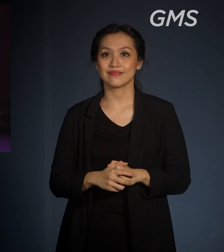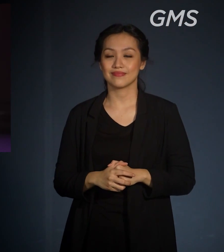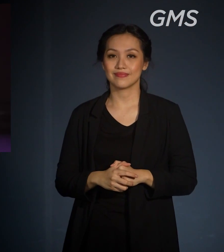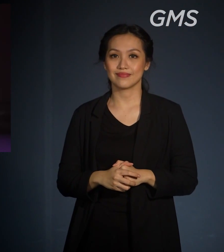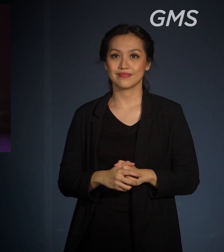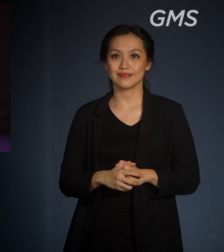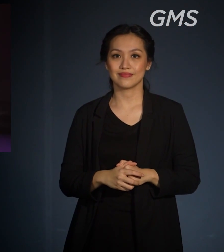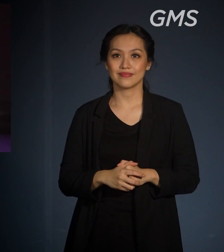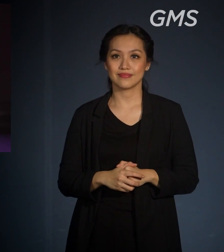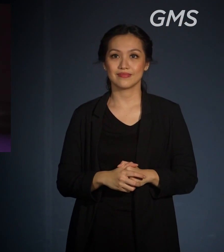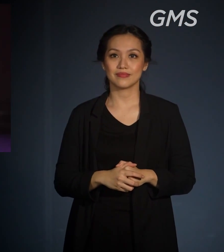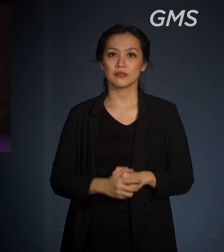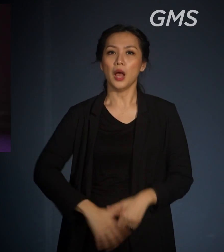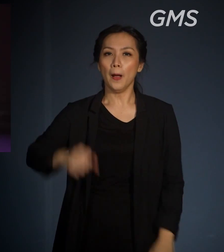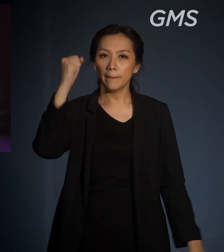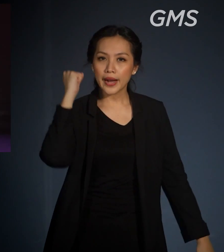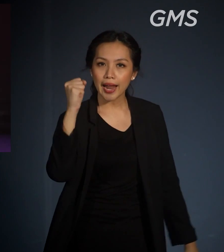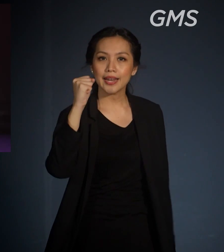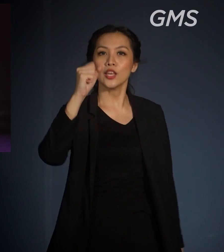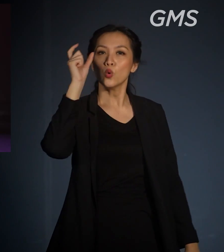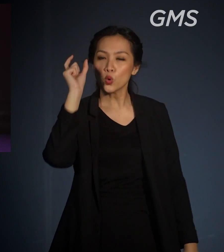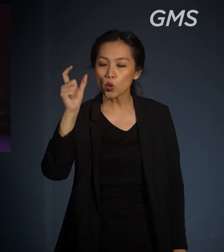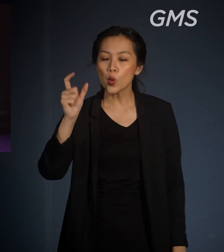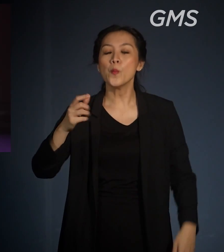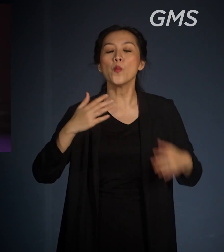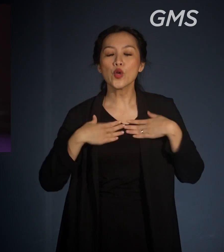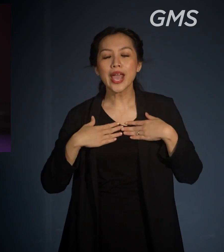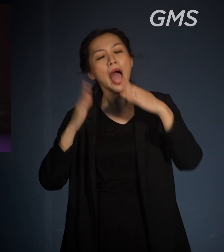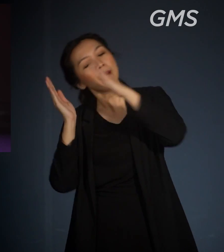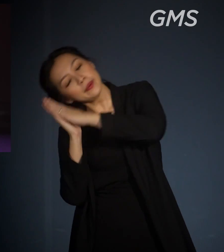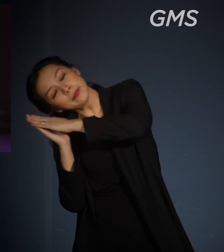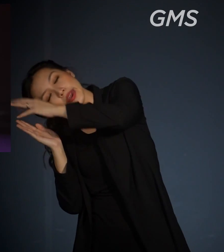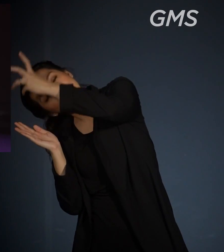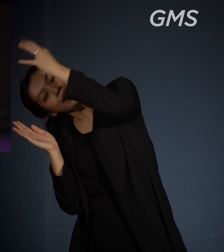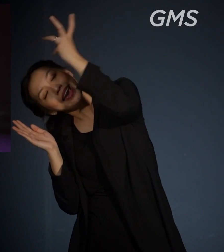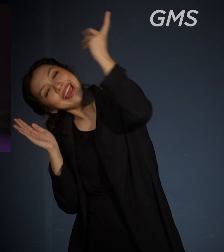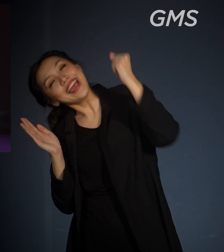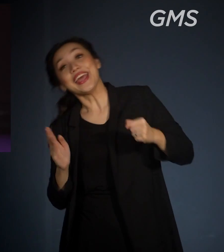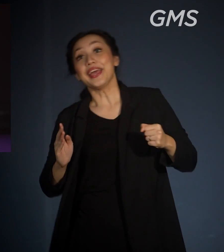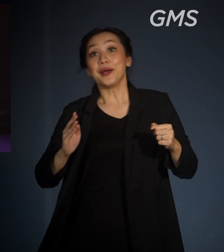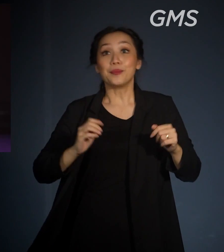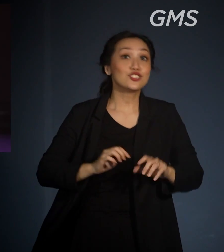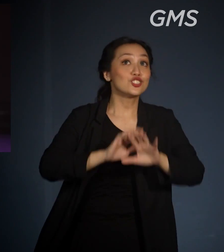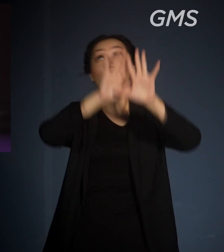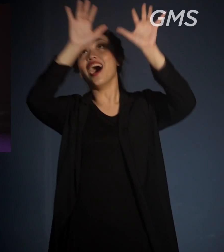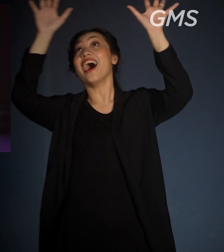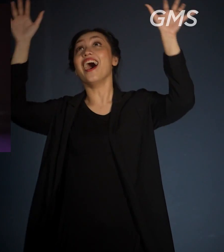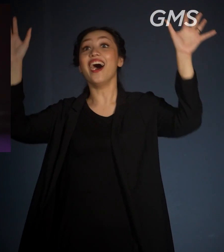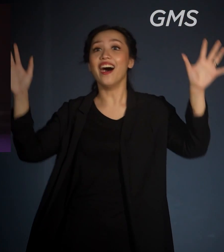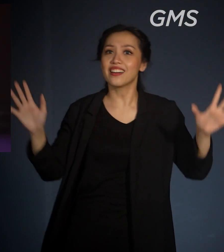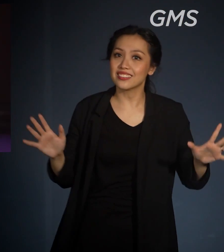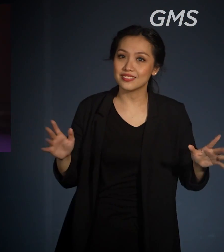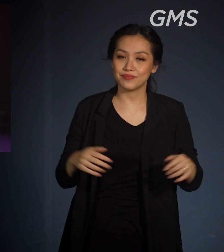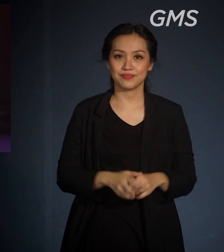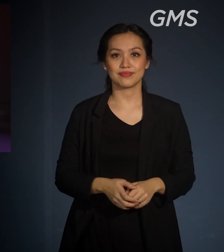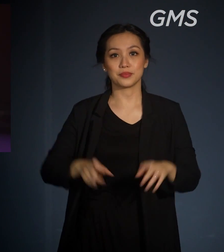potensi Anda, beranilah bermimpi besar. Katakan amin. Saudara, coba kita lihat sama-sama